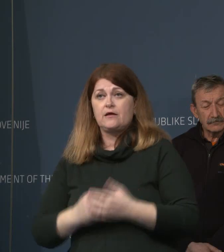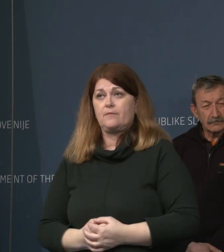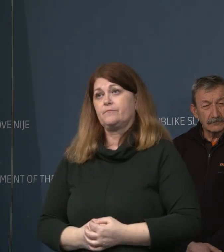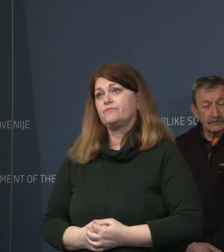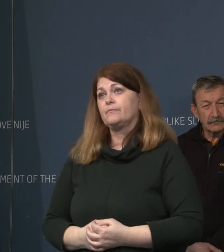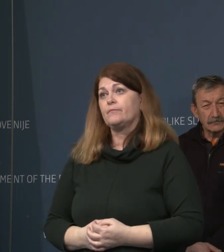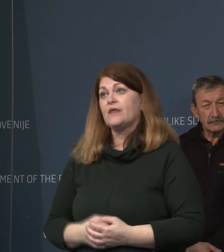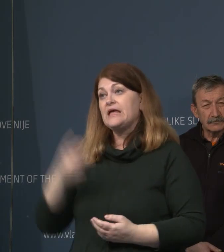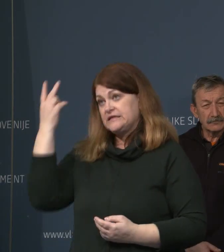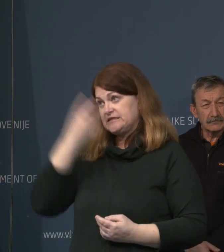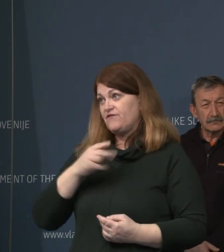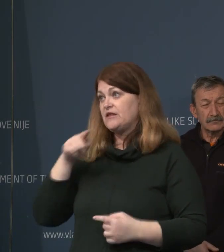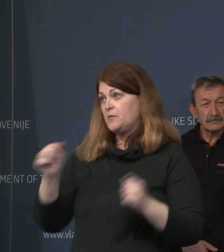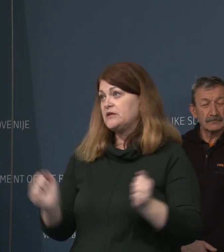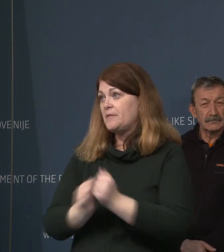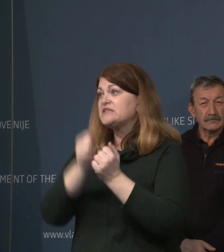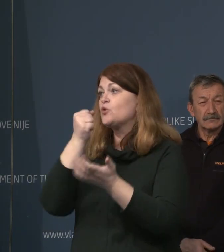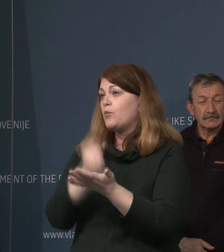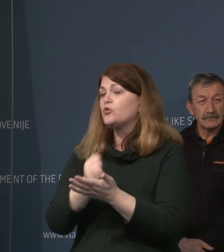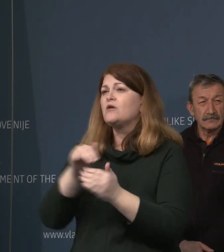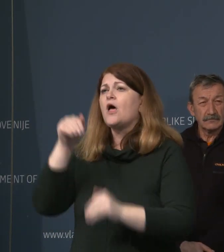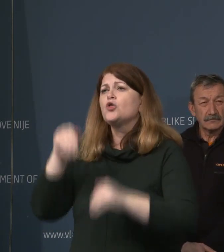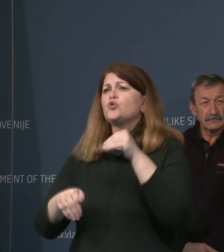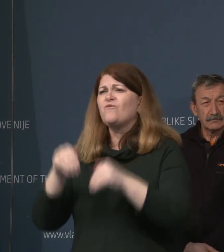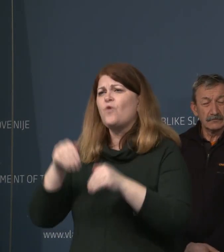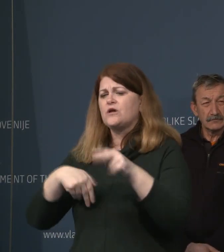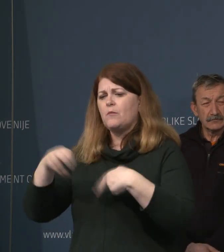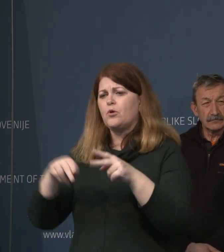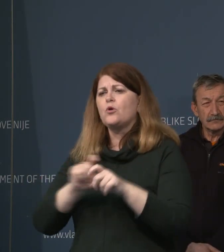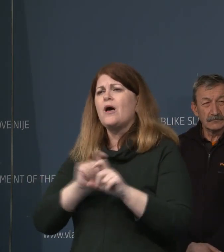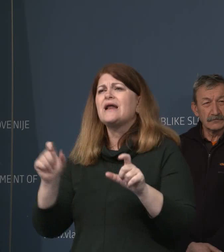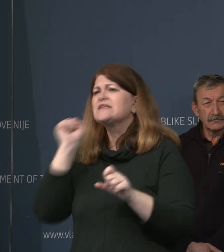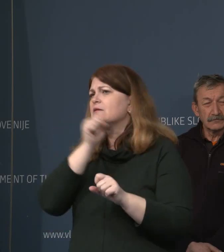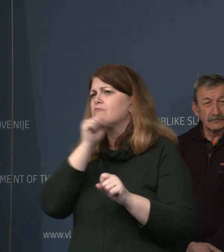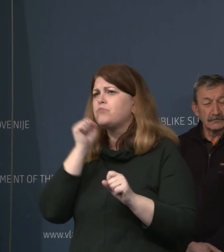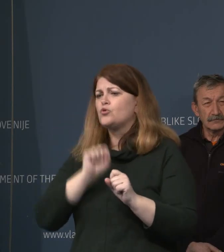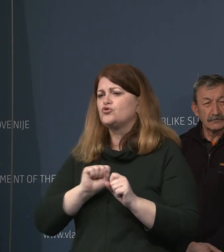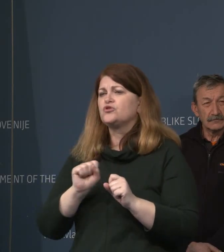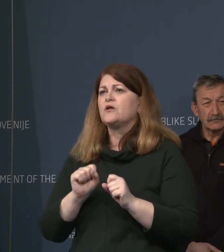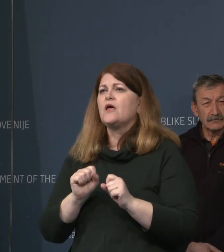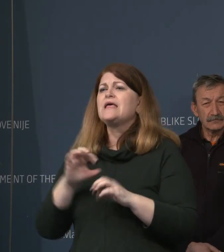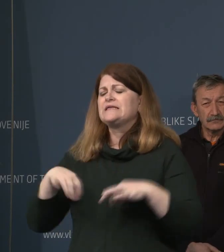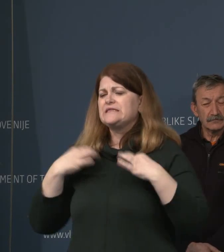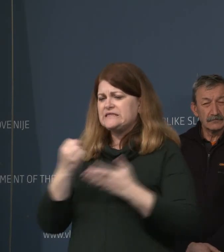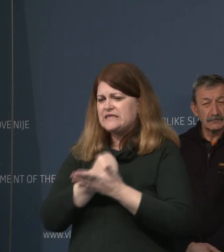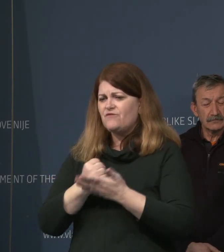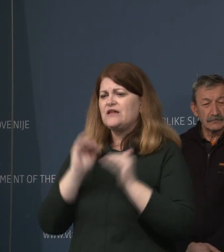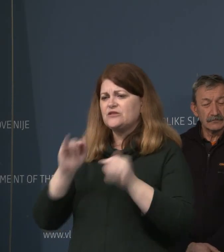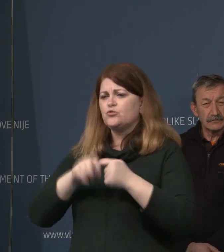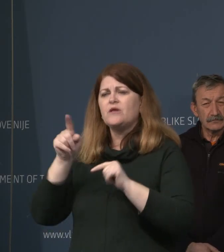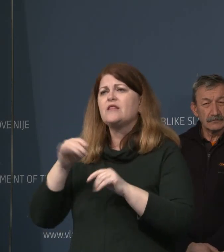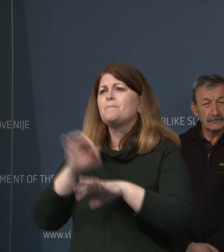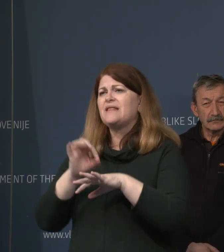Seveda bi na tem mestu poudaril, da tovorni promet, razen prevoza poštnih pošiljk, zdravil, zaščitne opreme in